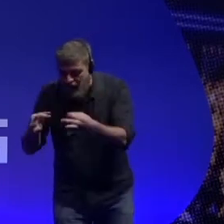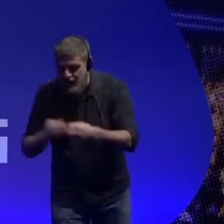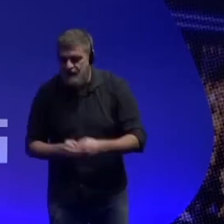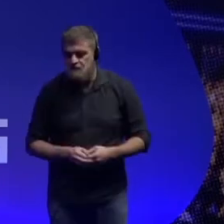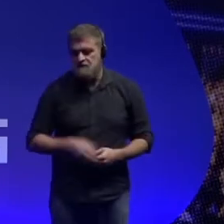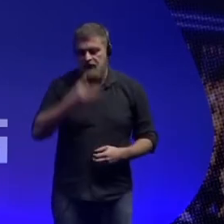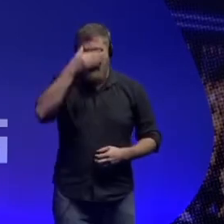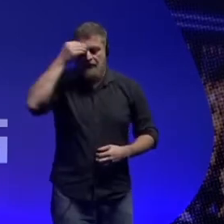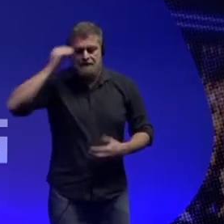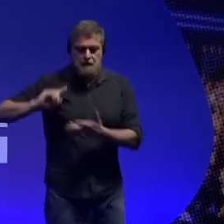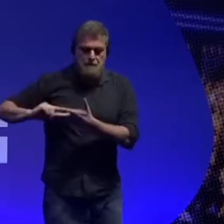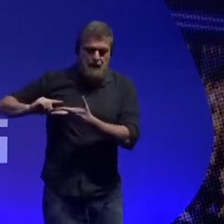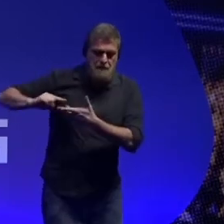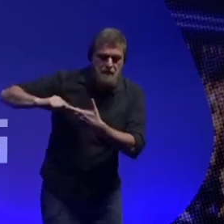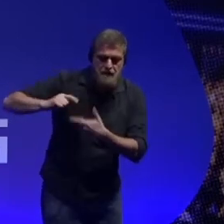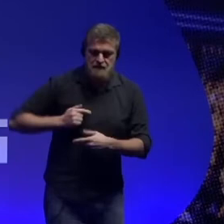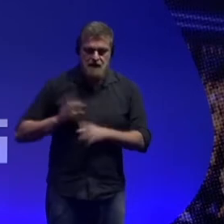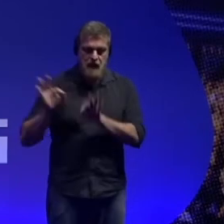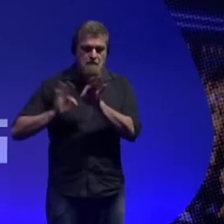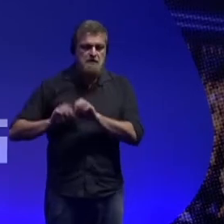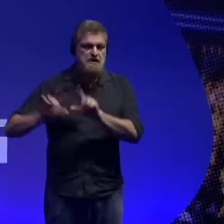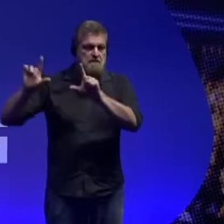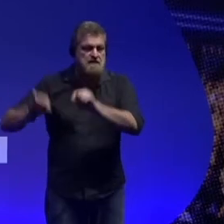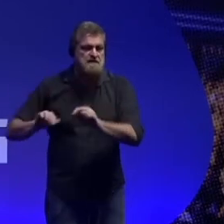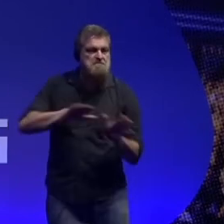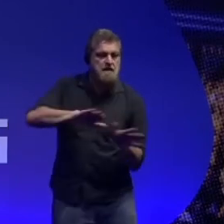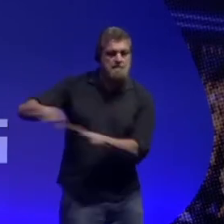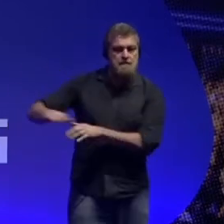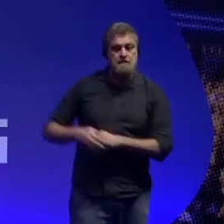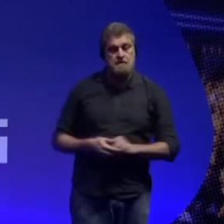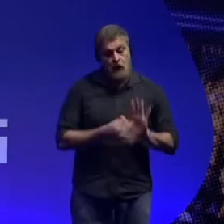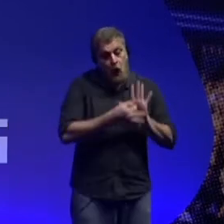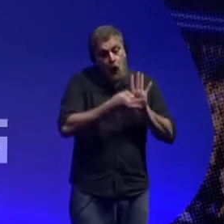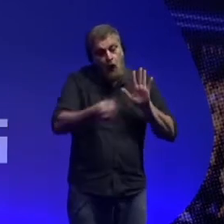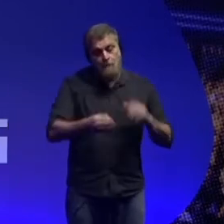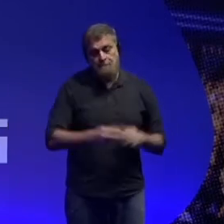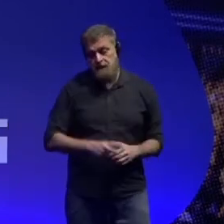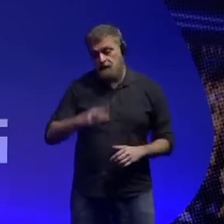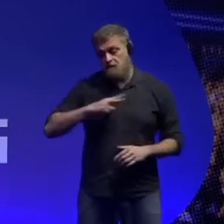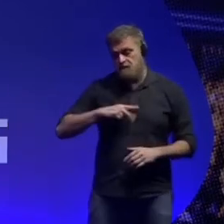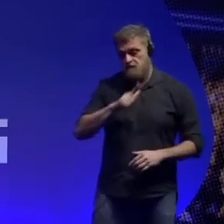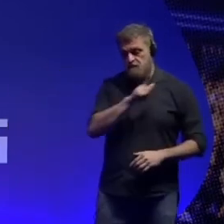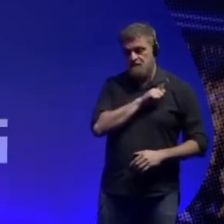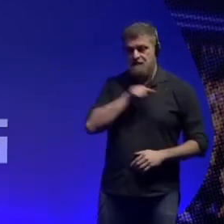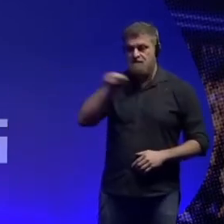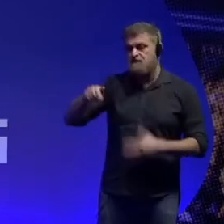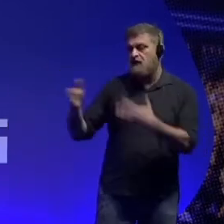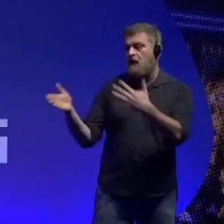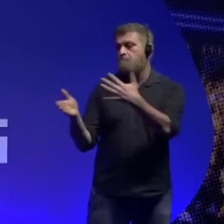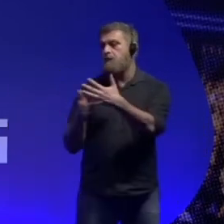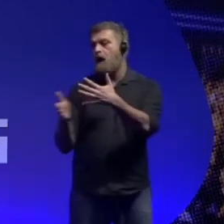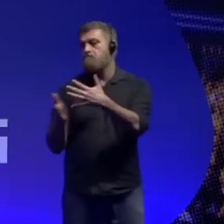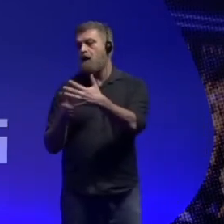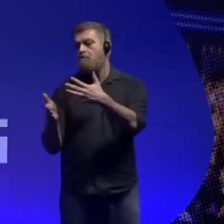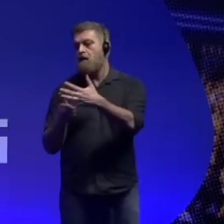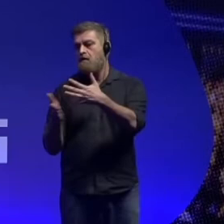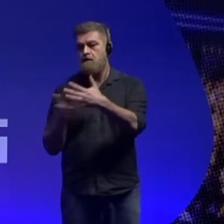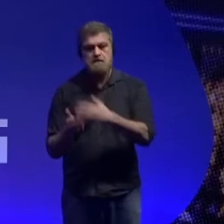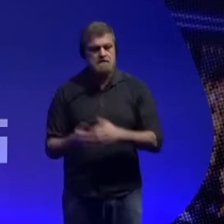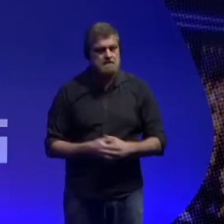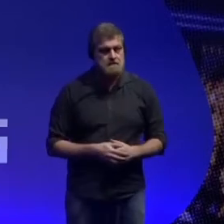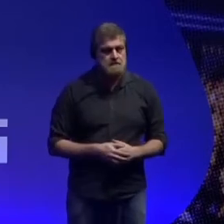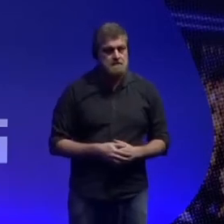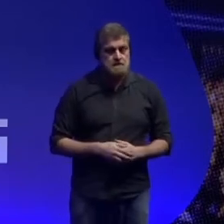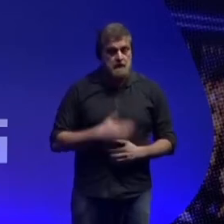tarefa, deixando um projeto menor de lado, e na opinião dele, ela estava abaixo das expectativas. E eu gosto muito desse